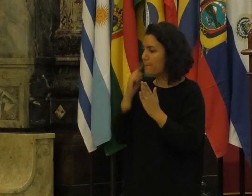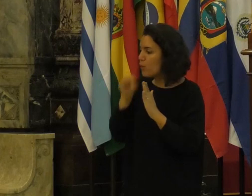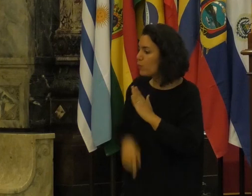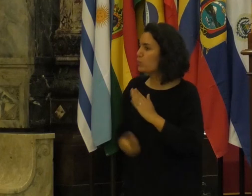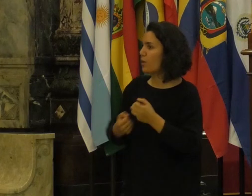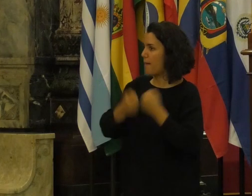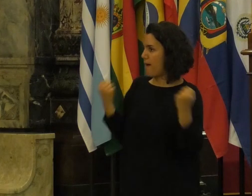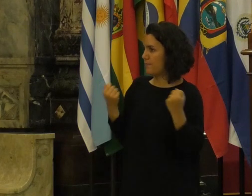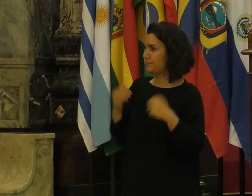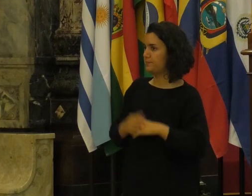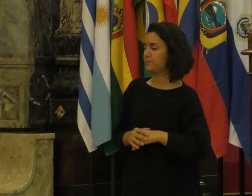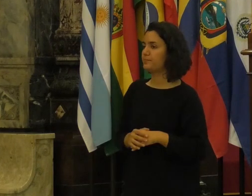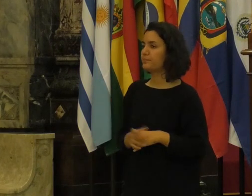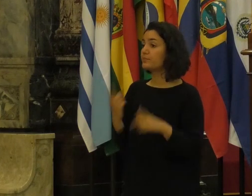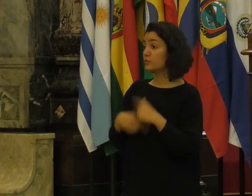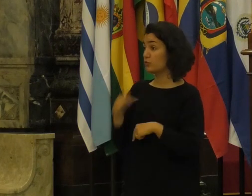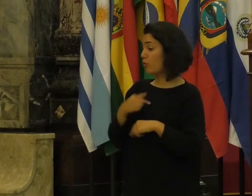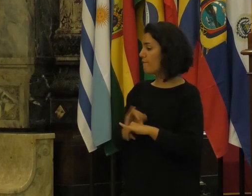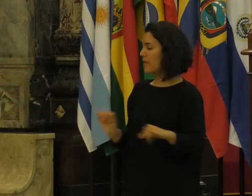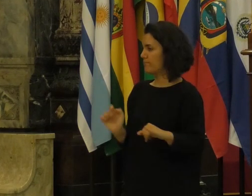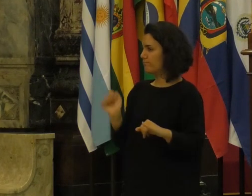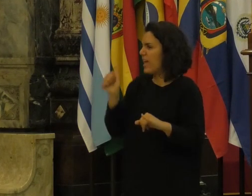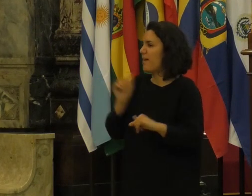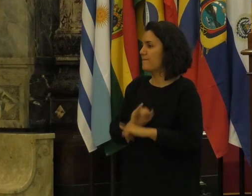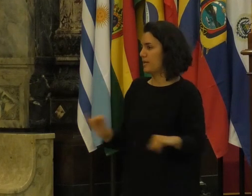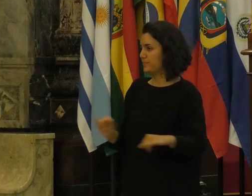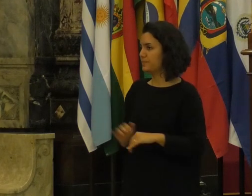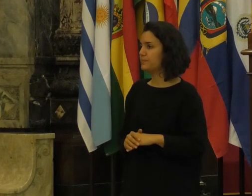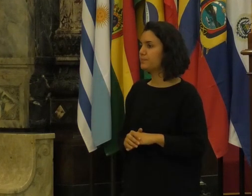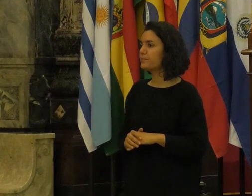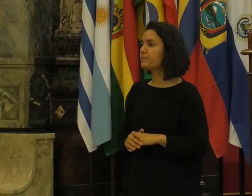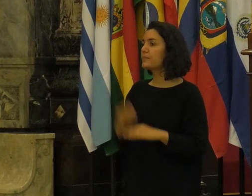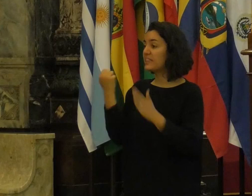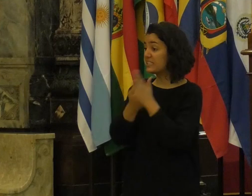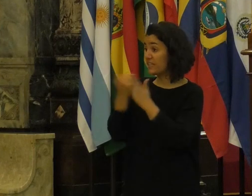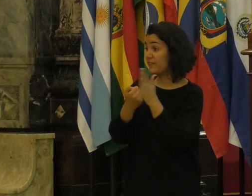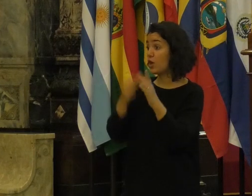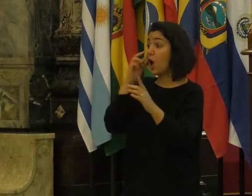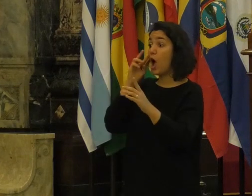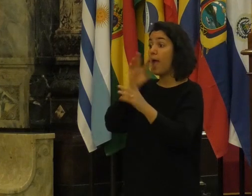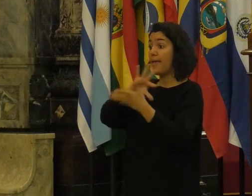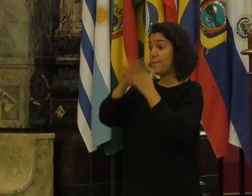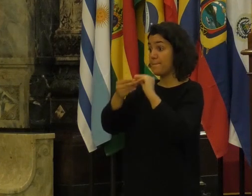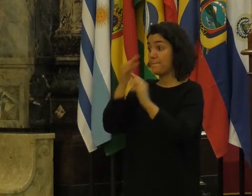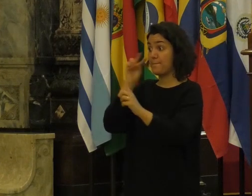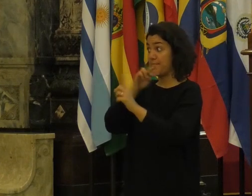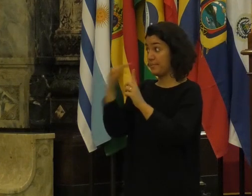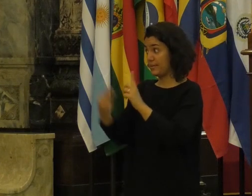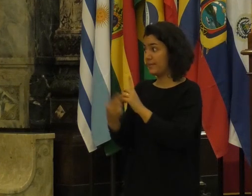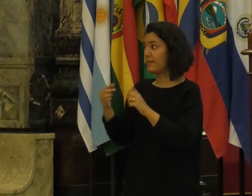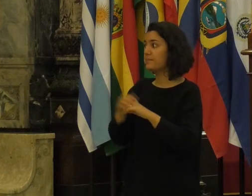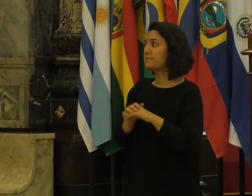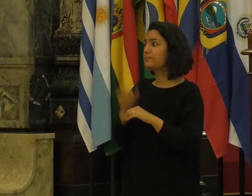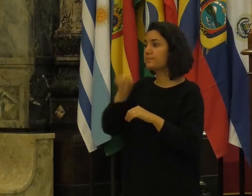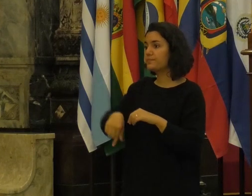está. Bueno, voy terminando. Desafío de perspectiva, y aquí empiezo hablar más